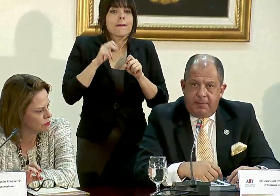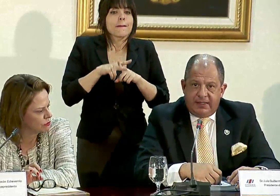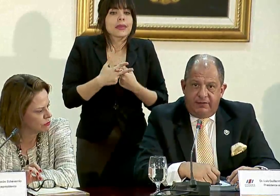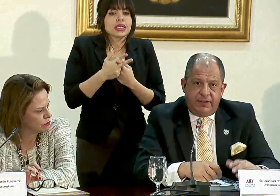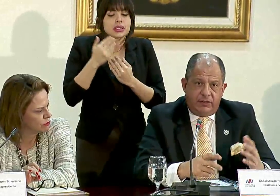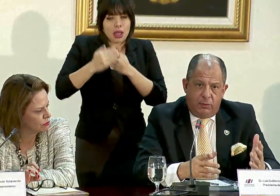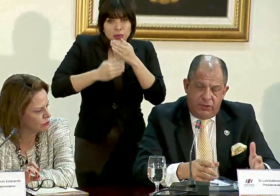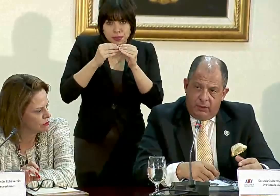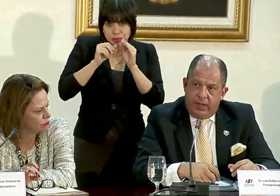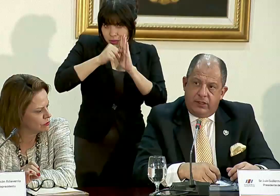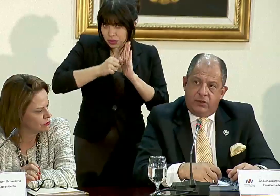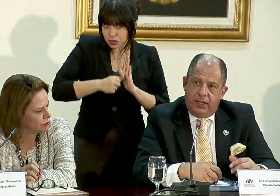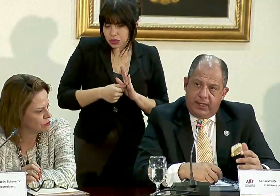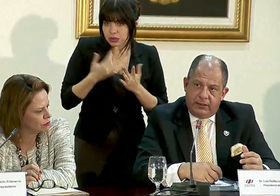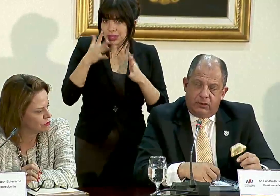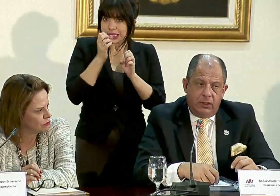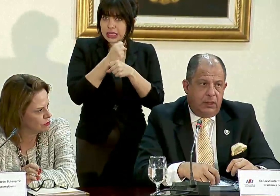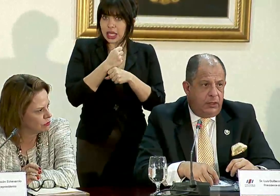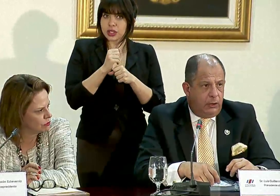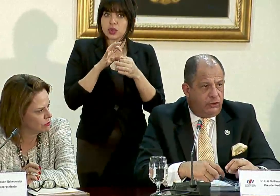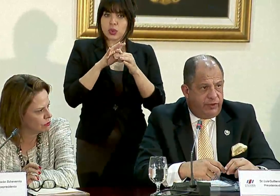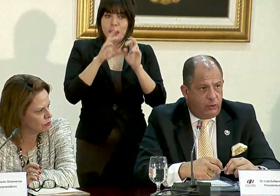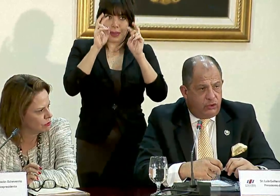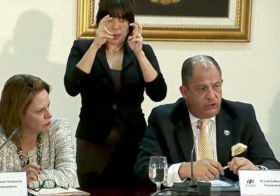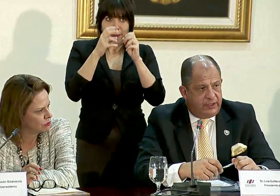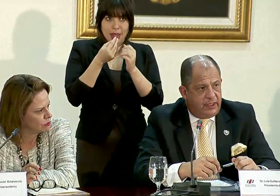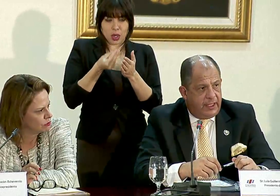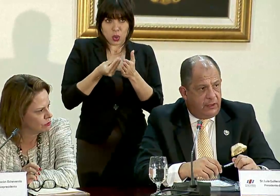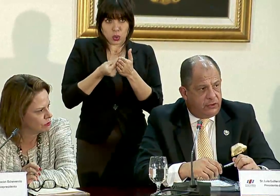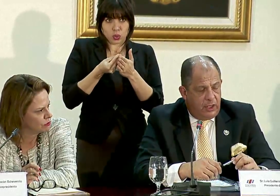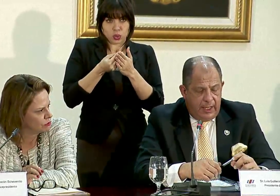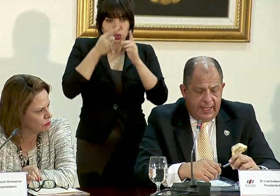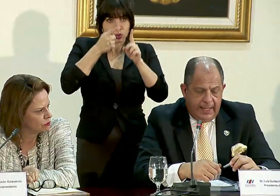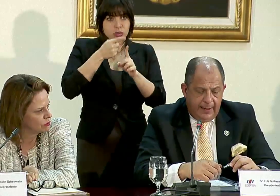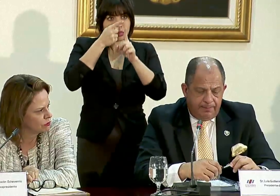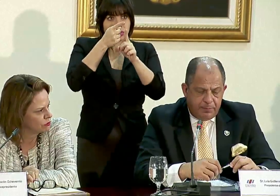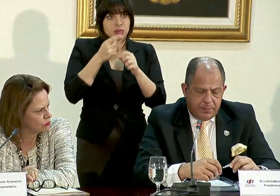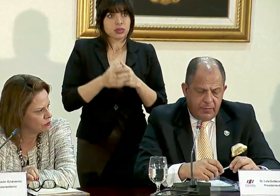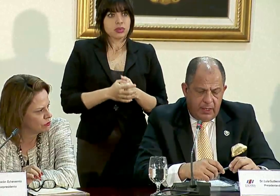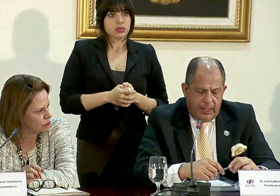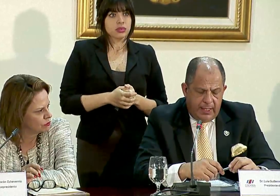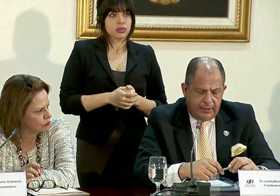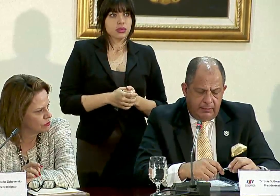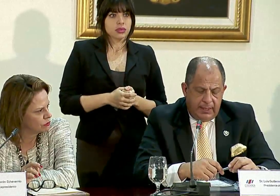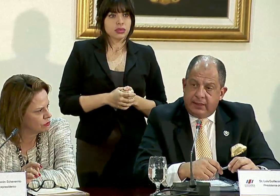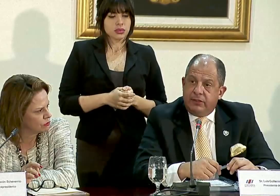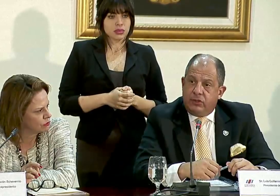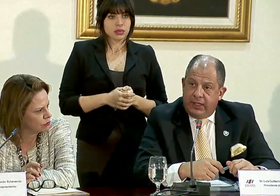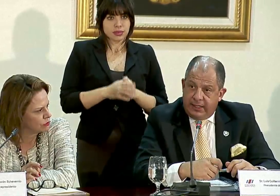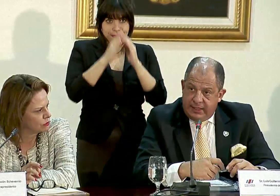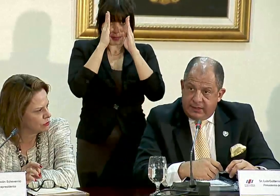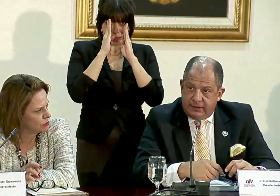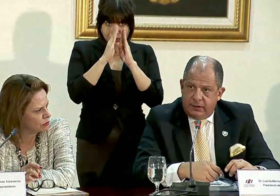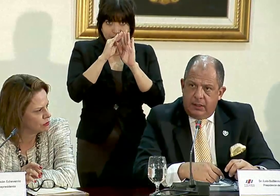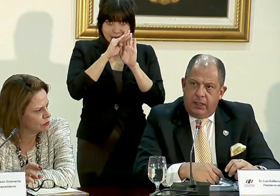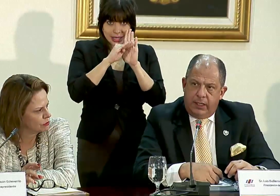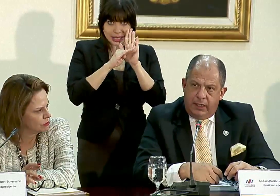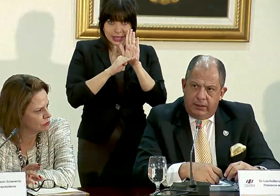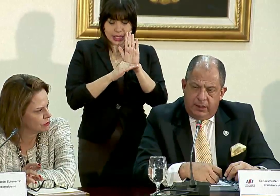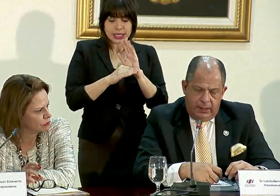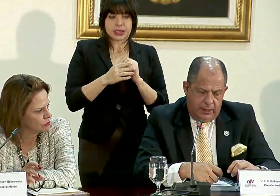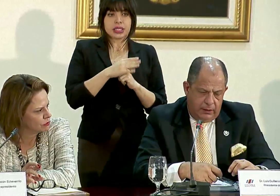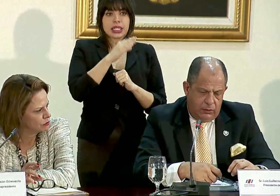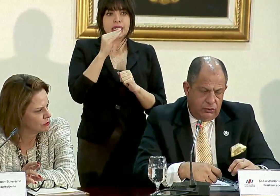darle más énfasis como ya lo han hecho en el caso de los recursos destinados a la atención de las listas